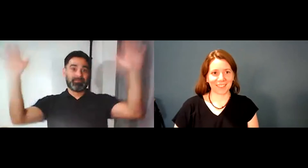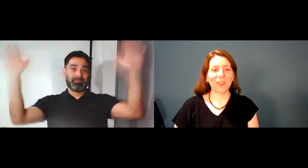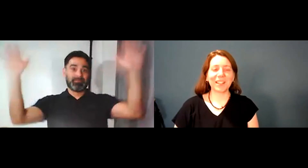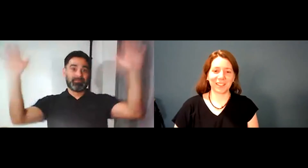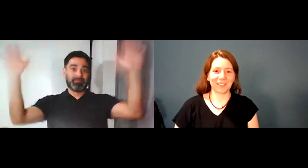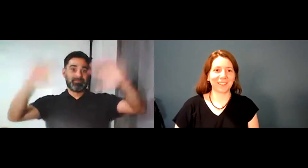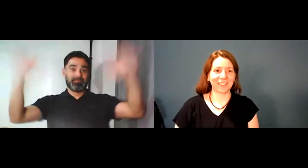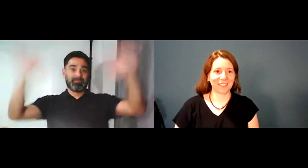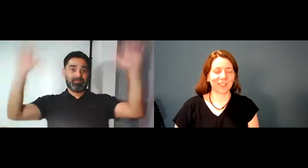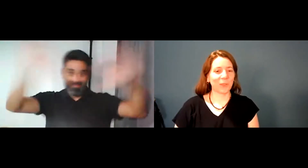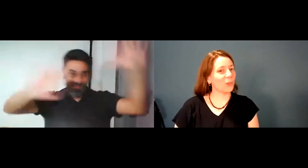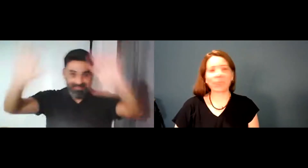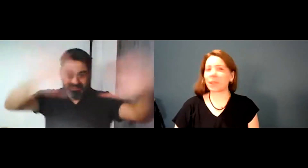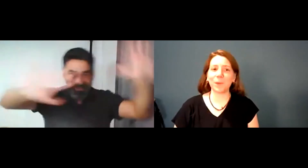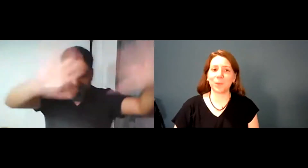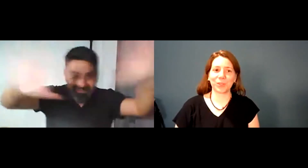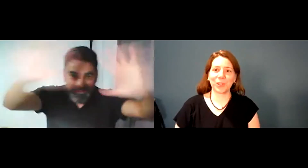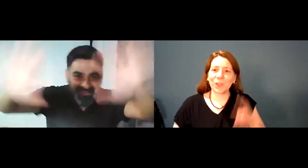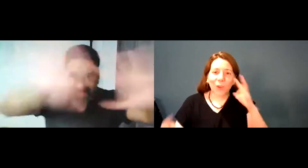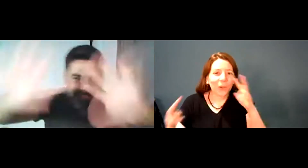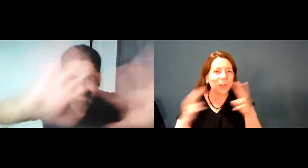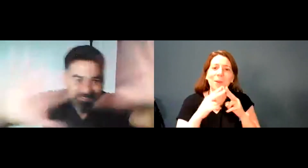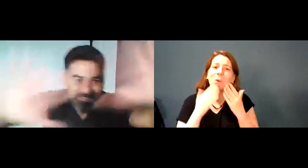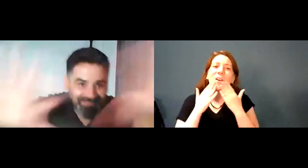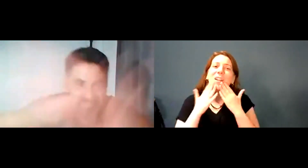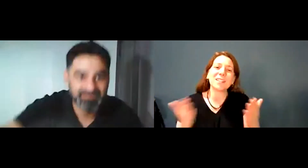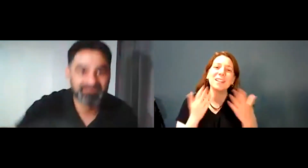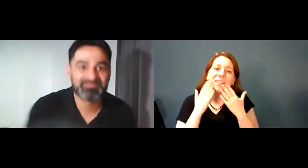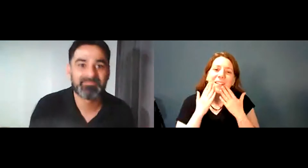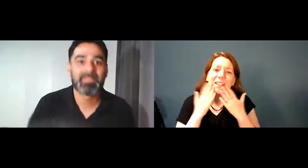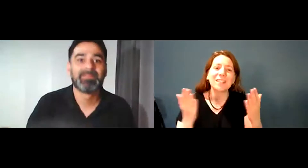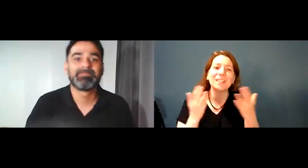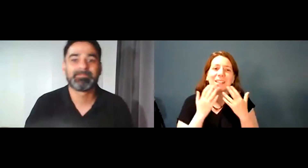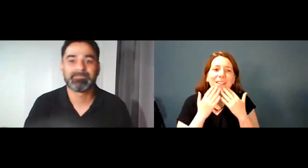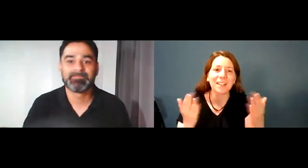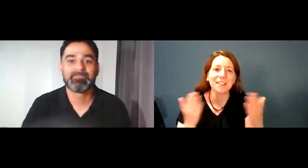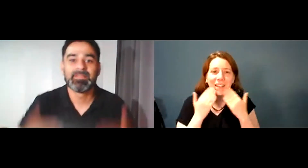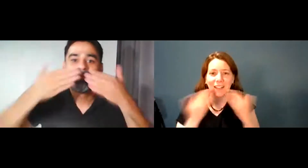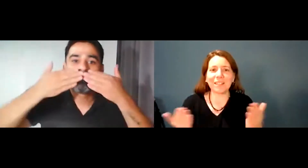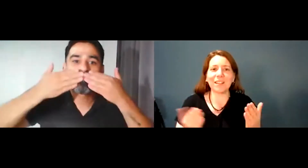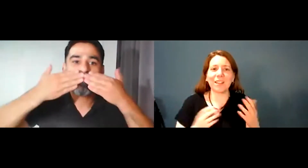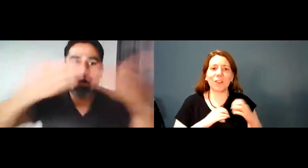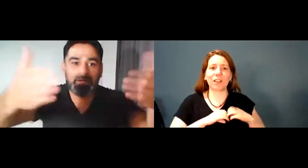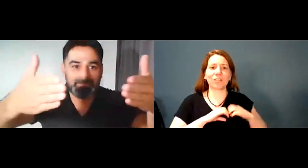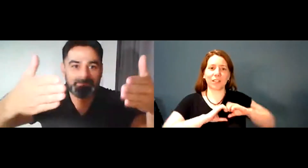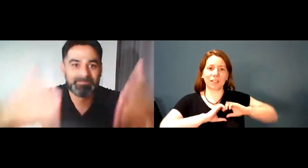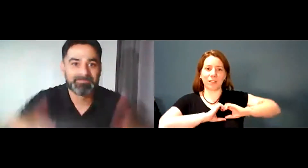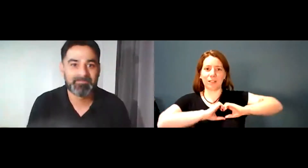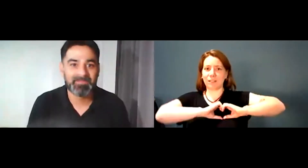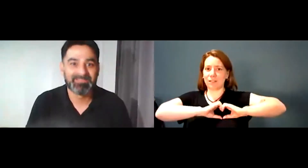Ahora sí. Bueno. Nos revemos. Navidad es como si sería. Gracias, gracias, gracias. Un grande para todos.